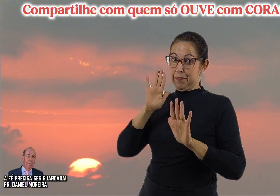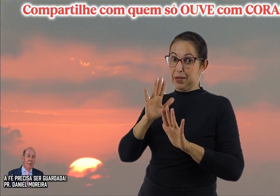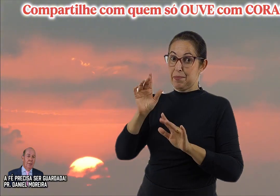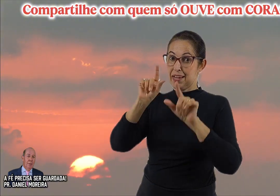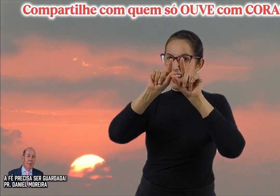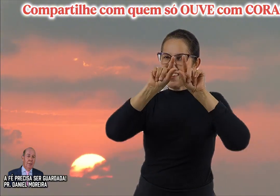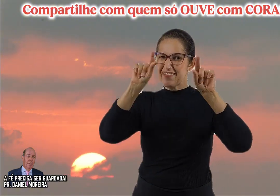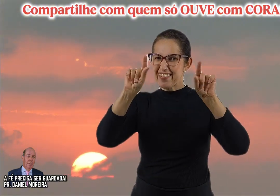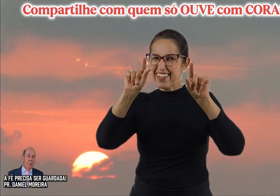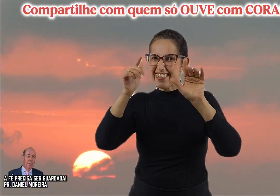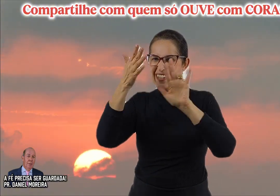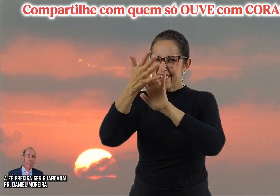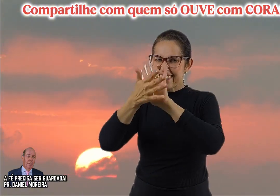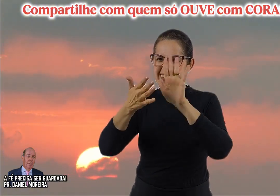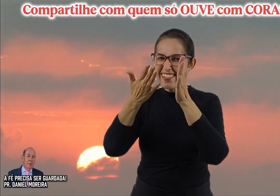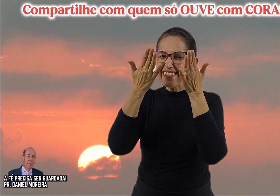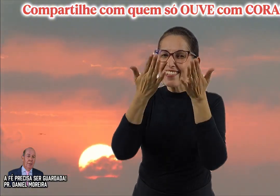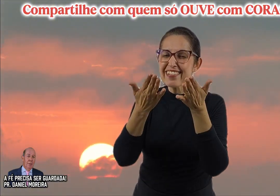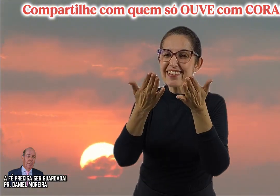a frase é a seguinte: